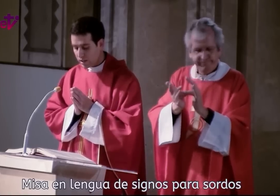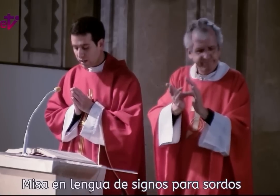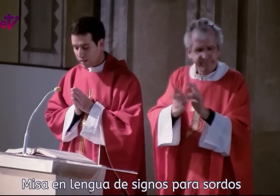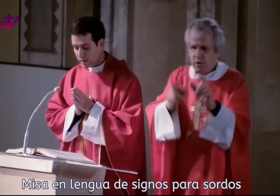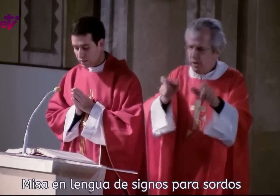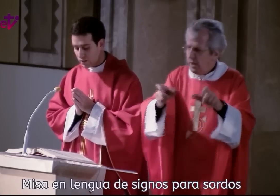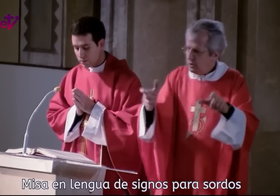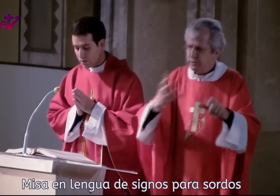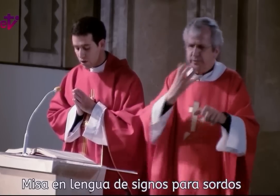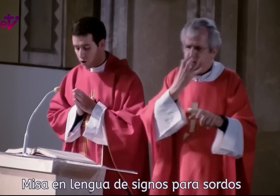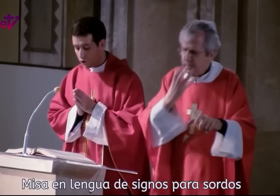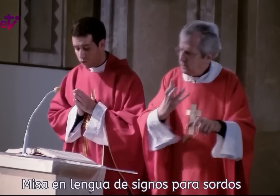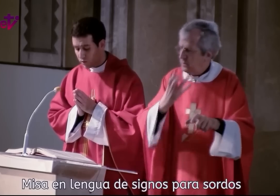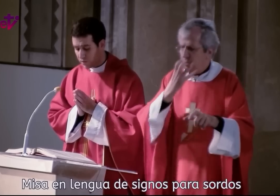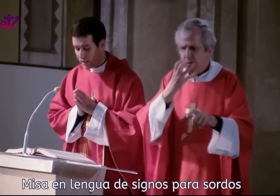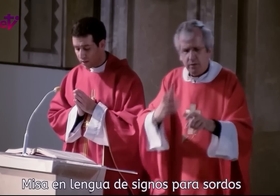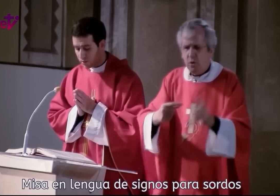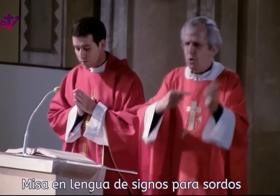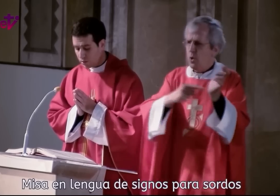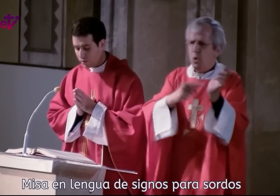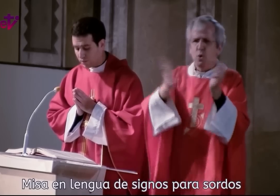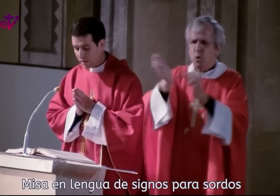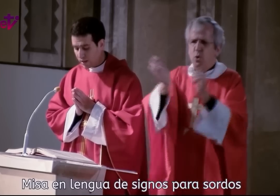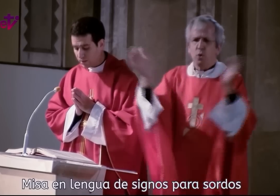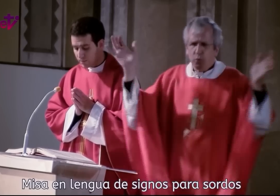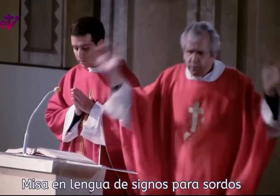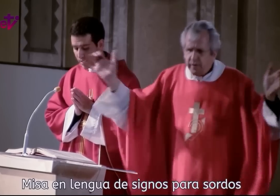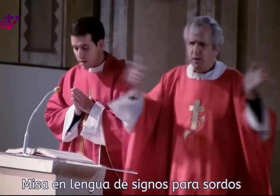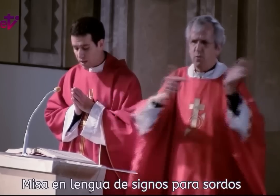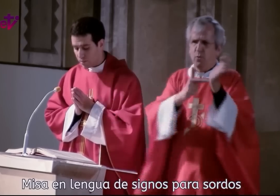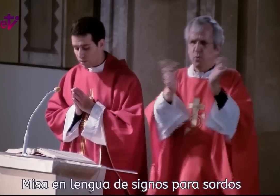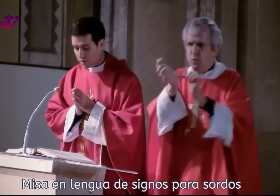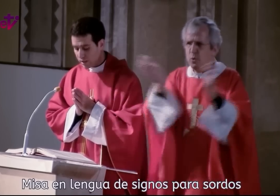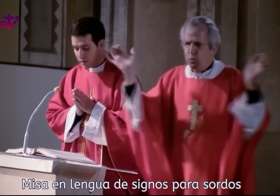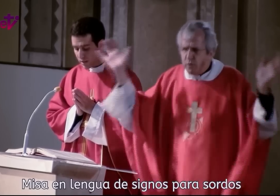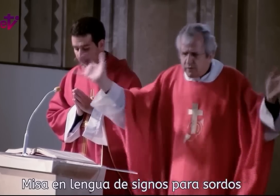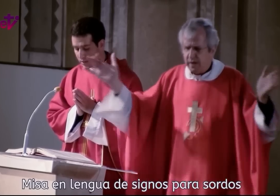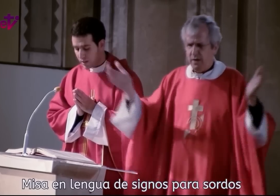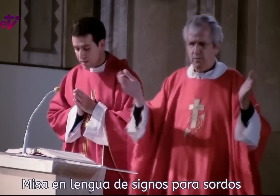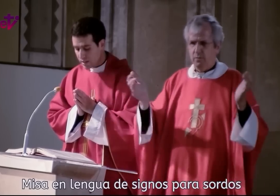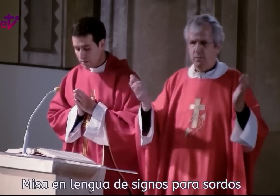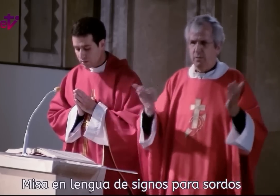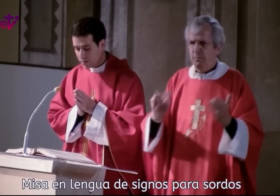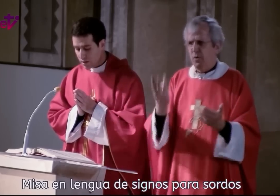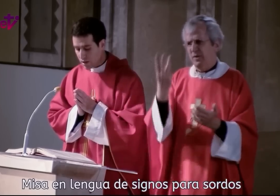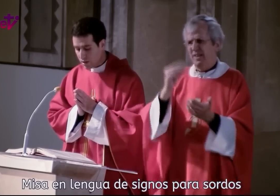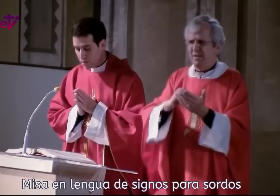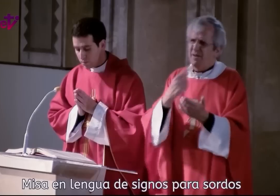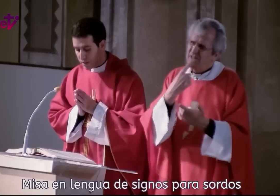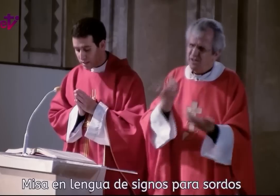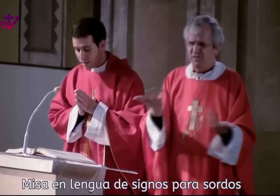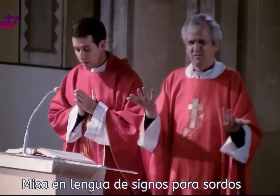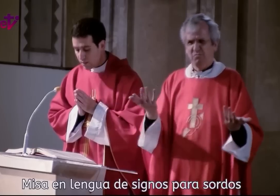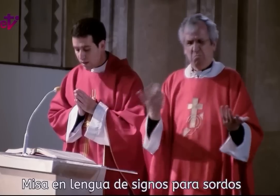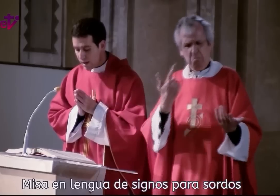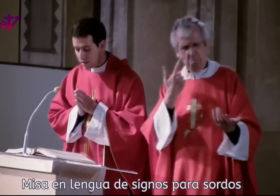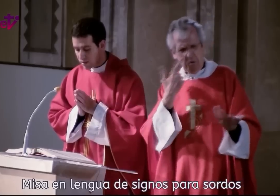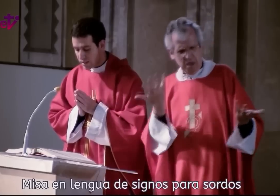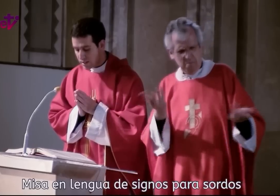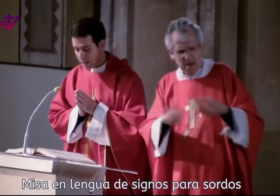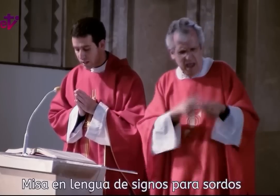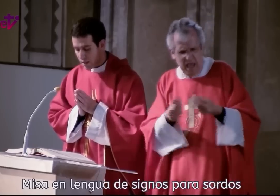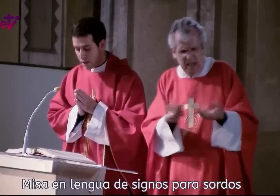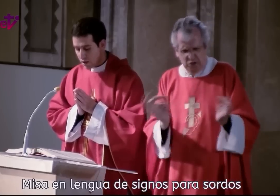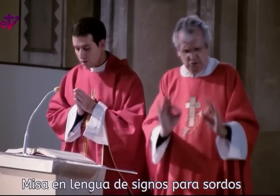ellos seguían gritando: «Crucifícalo, crucifícalo». Por tercera vez les dijo: «Pues, ¿qué mal ha